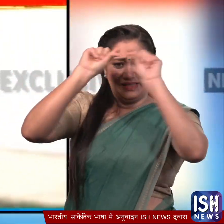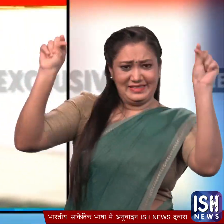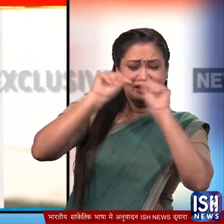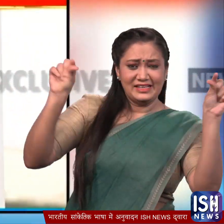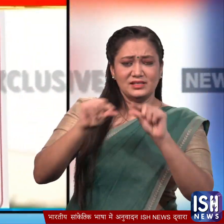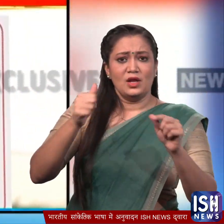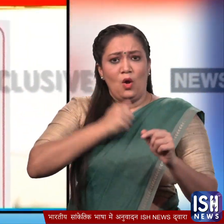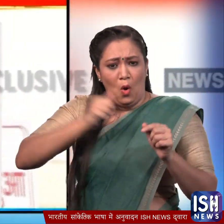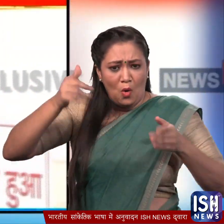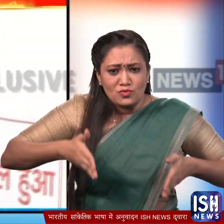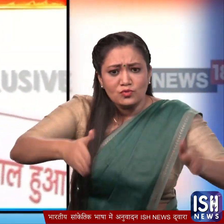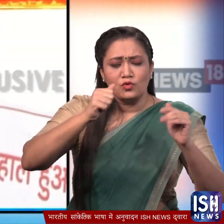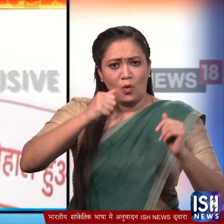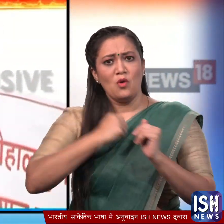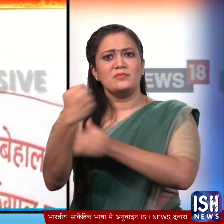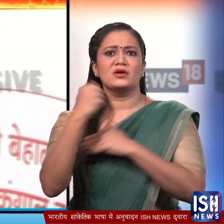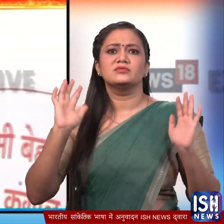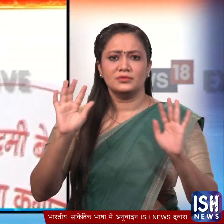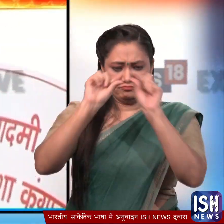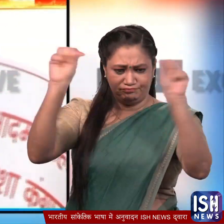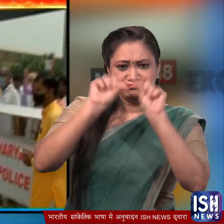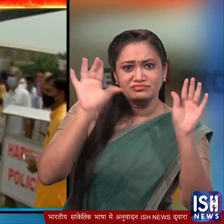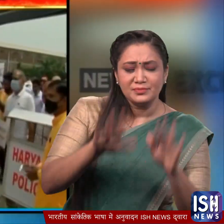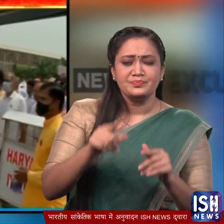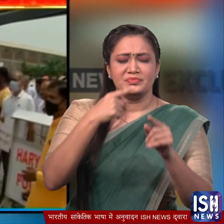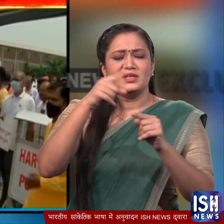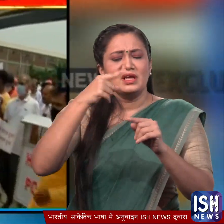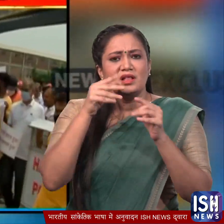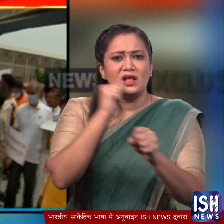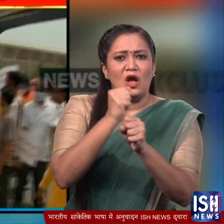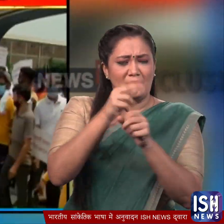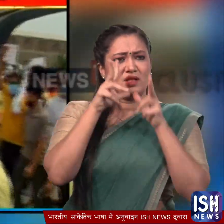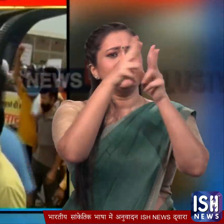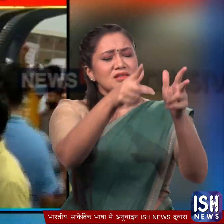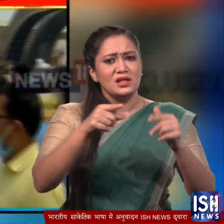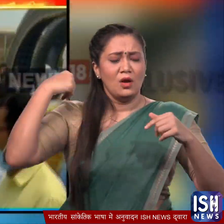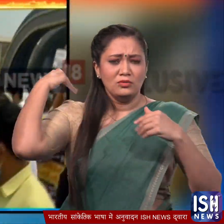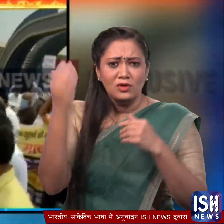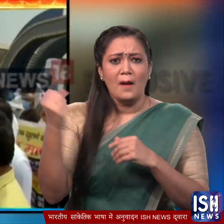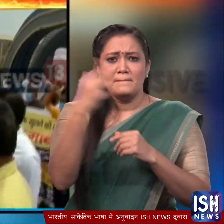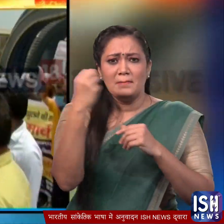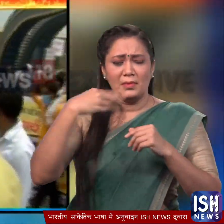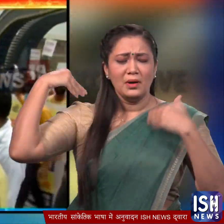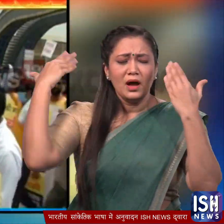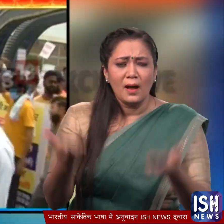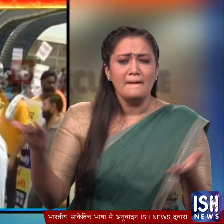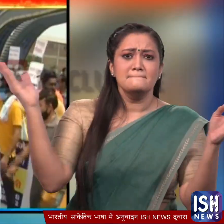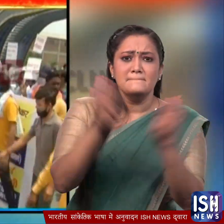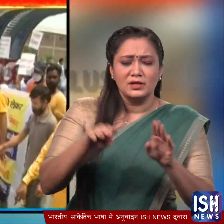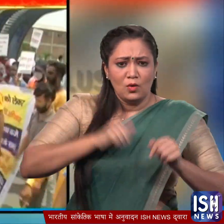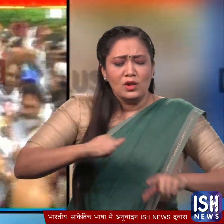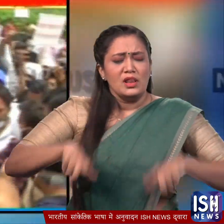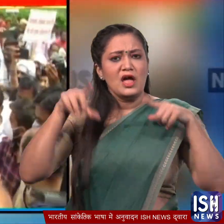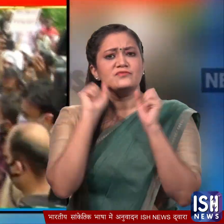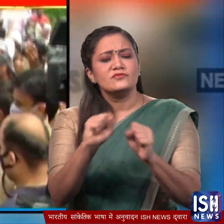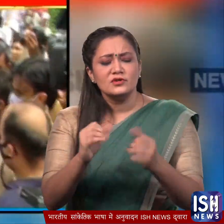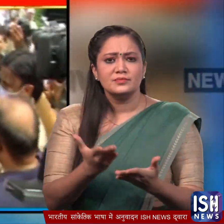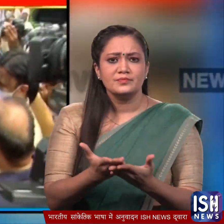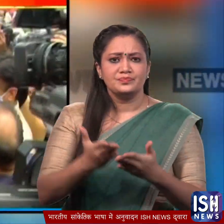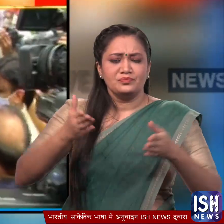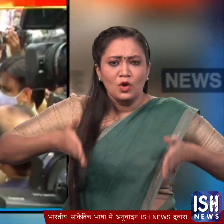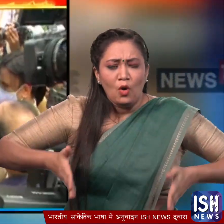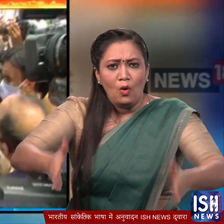था हमारा रास्ता हमारा अधिकार, जिसके जरिए उन्होंने प्रशासन तक ये बात पहुंचाई कि महीनों से बंद रास्ते ने उनकी जिंदगी भी रोक दी है। सारा